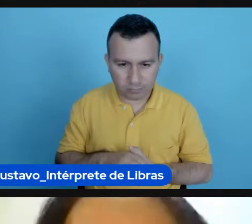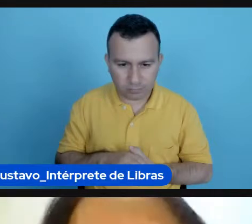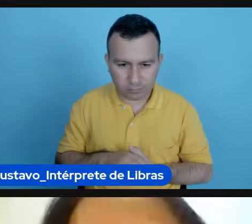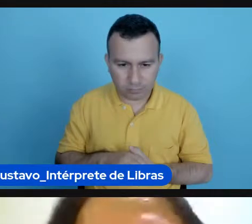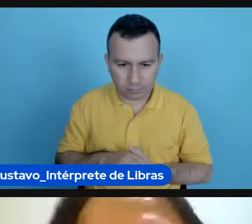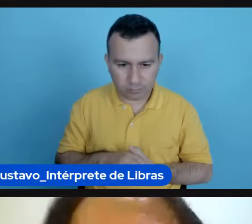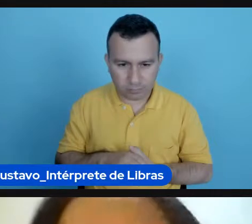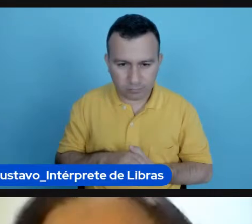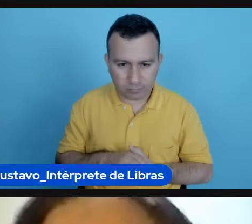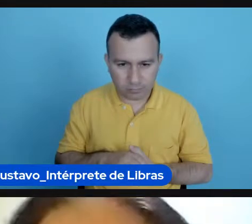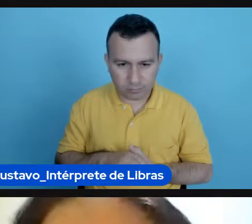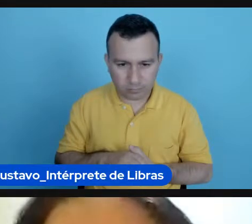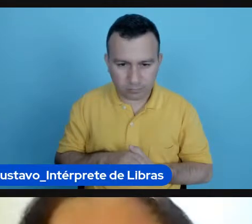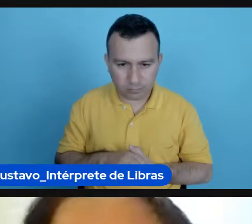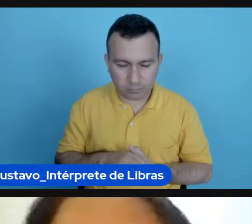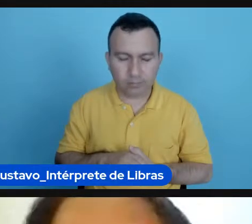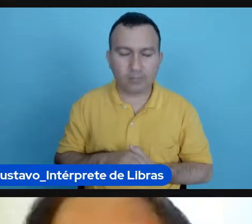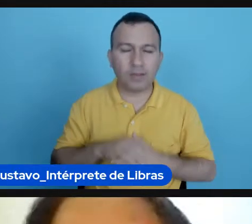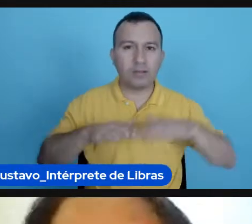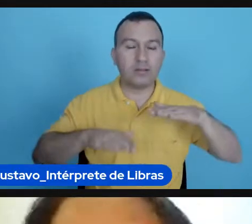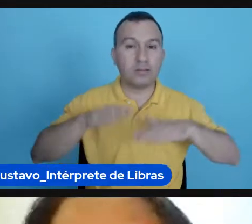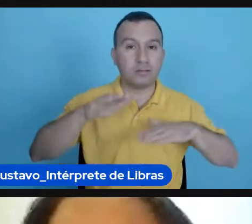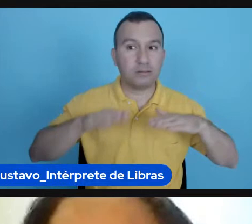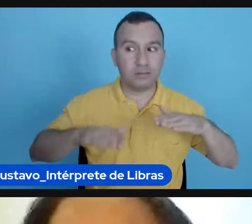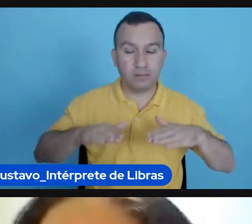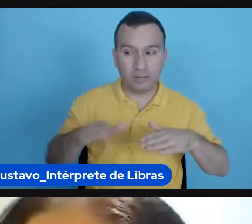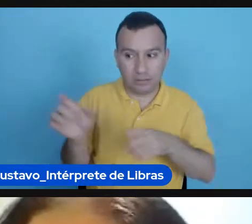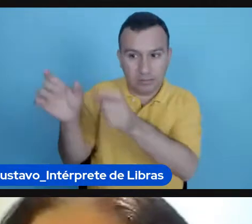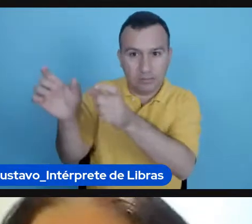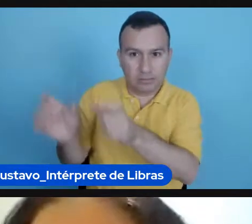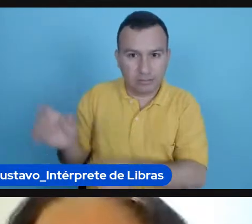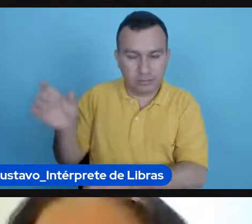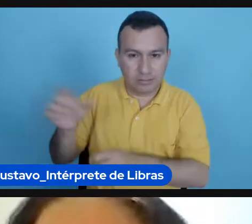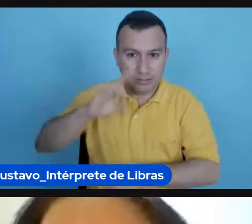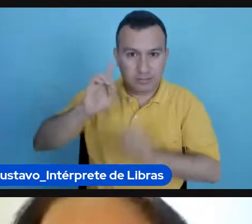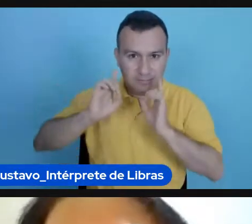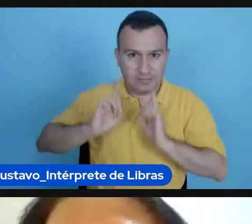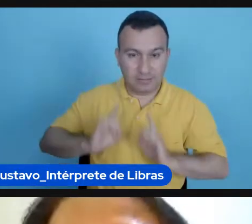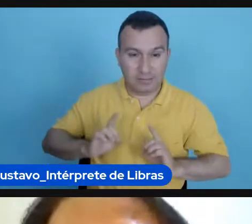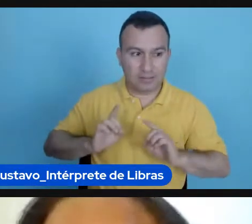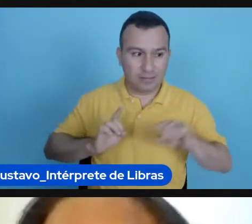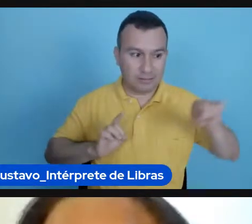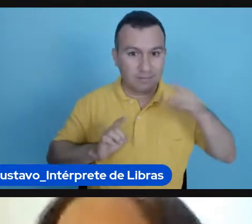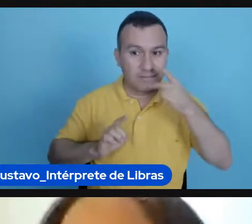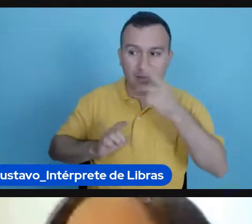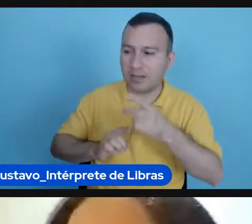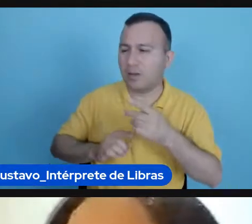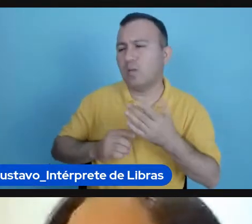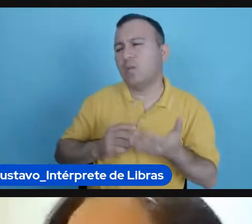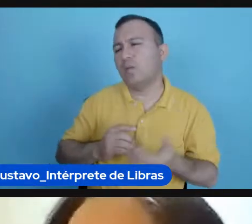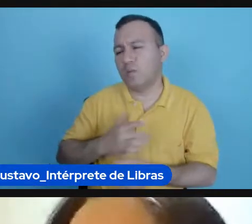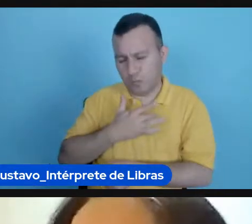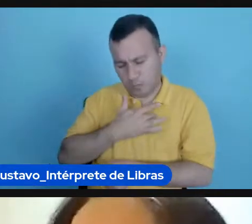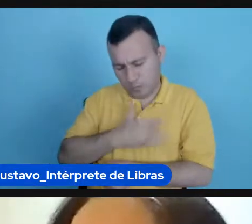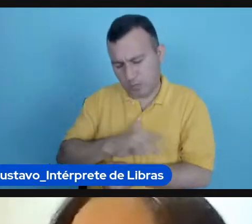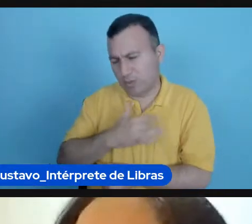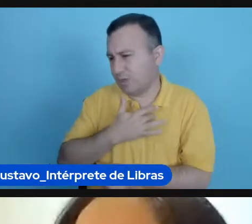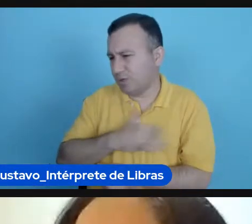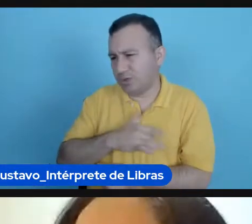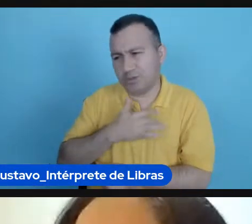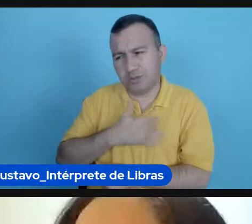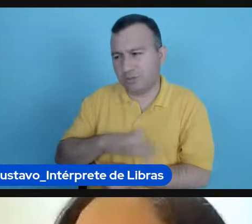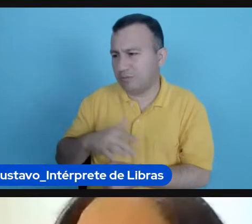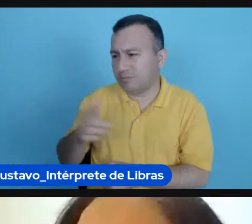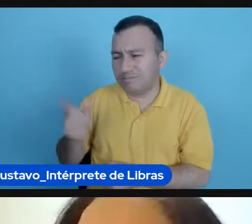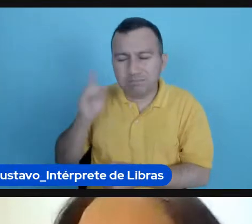coitadinho, coitado das pessoas, coitado de quem não ouve, coitado de quem não enxerga, e